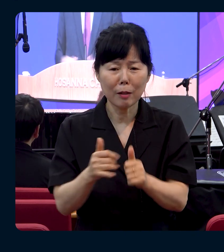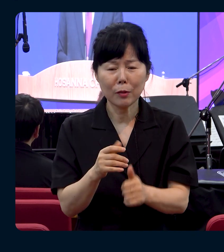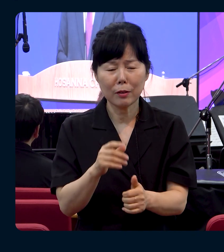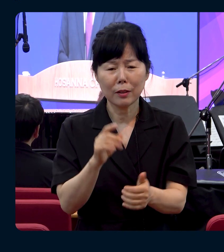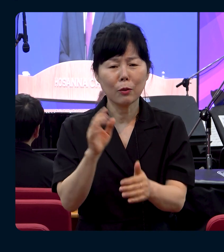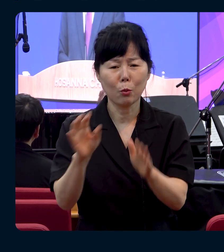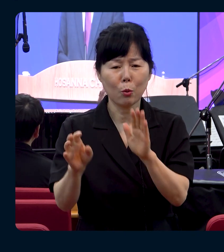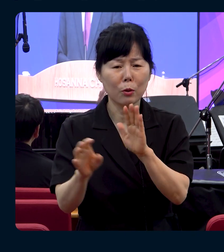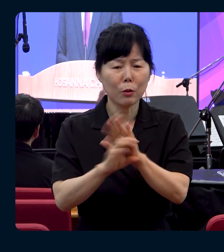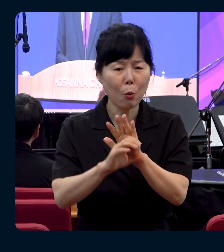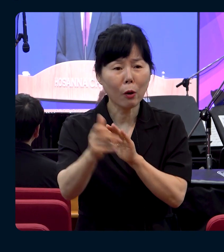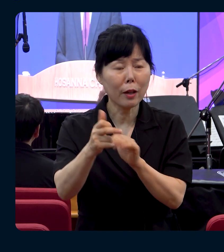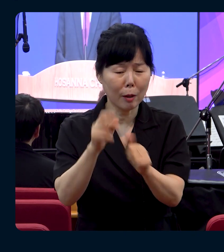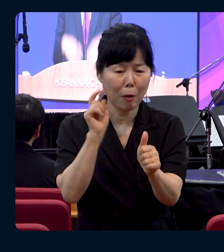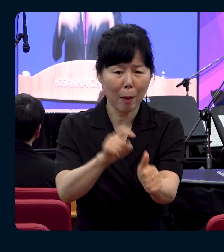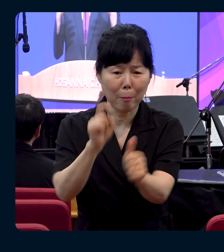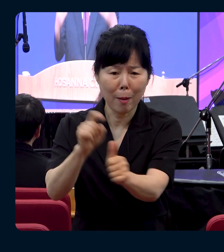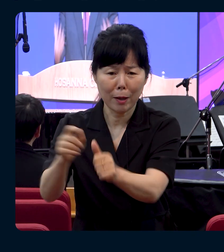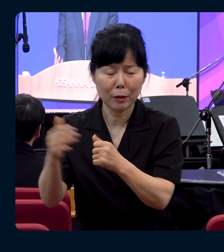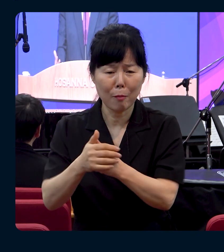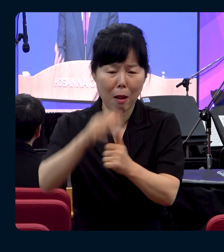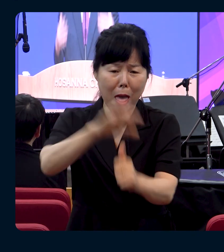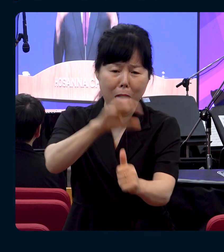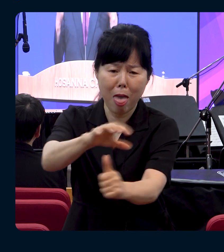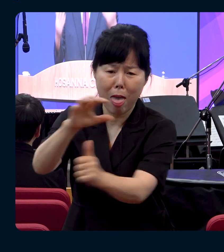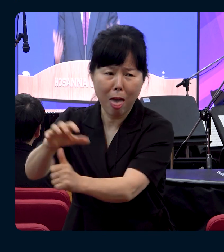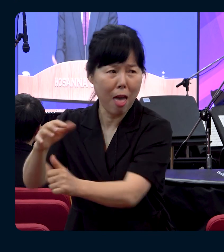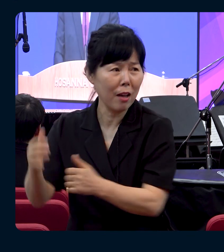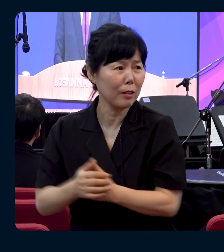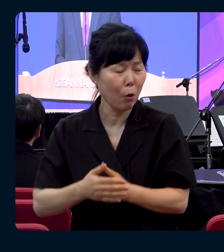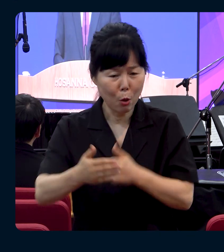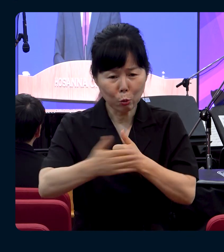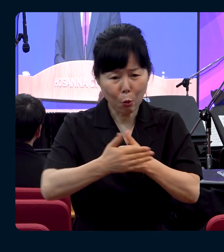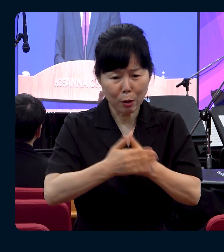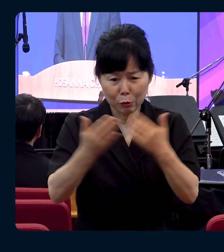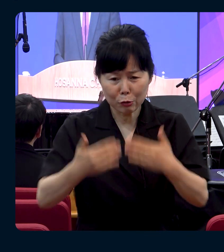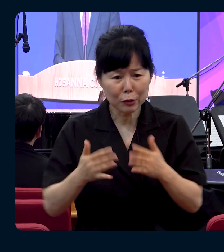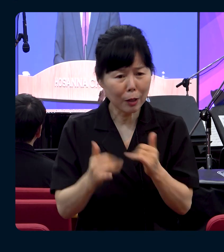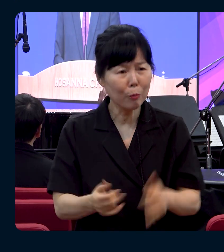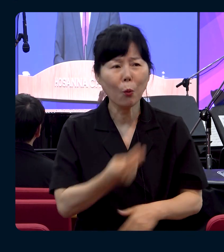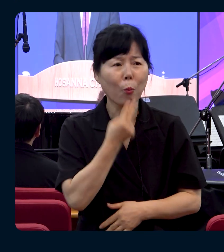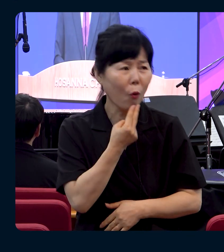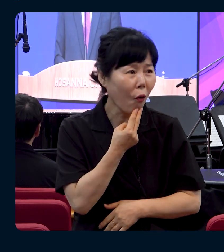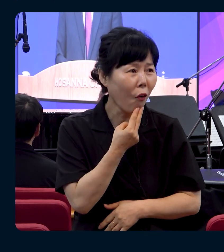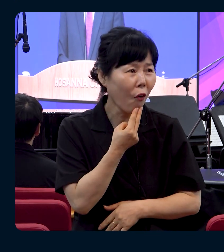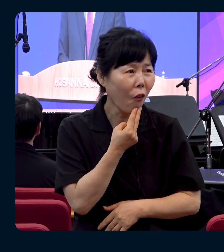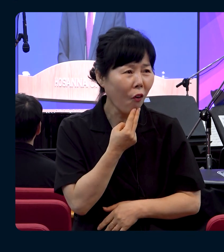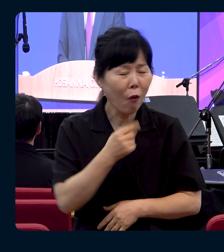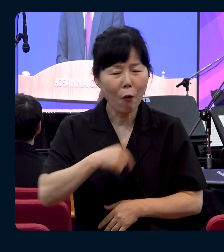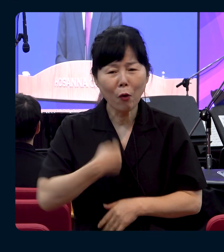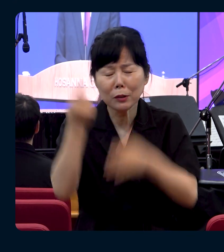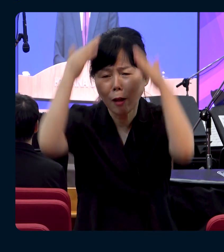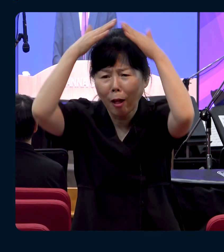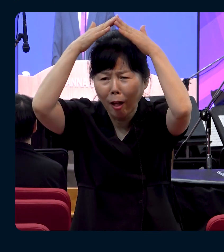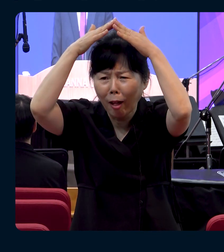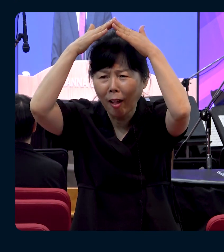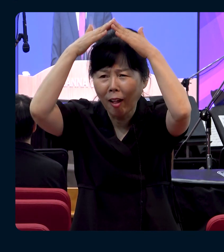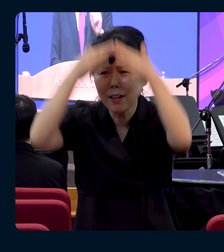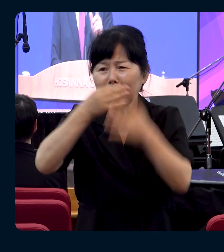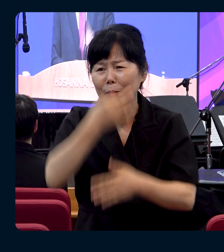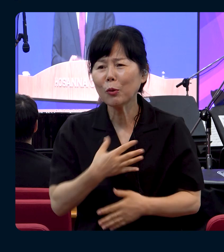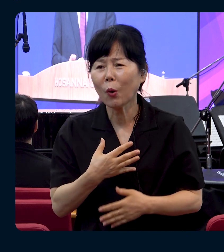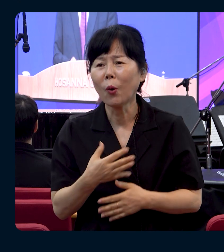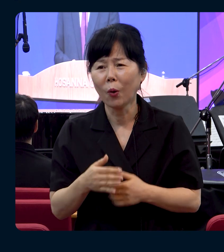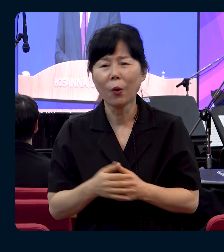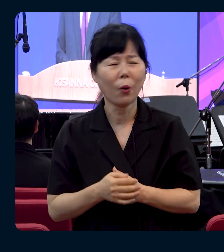없고요, 정말 먹을 것도 없고 또 먹을 수도 없고 몸이 아파서 그래서 너무 힘든 가운데,